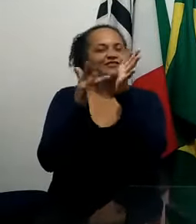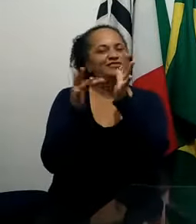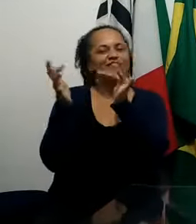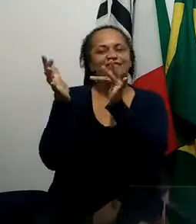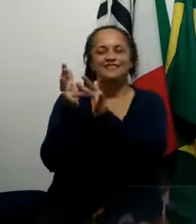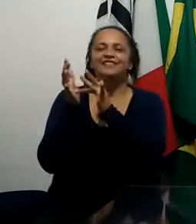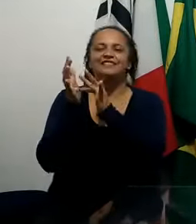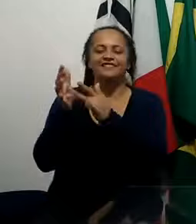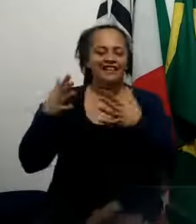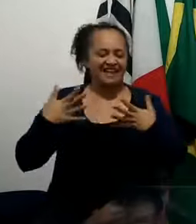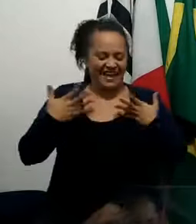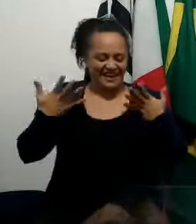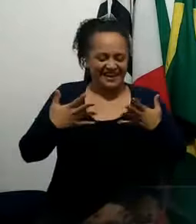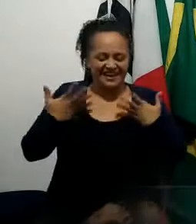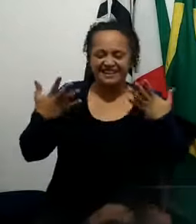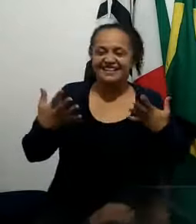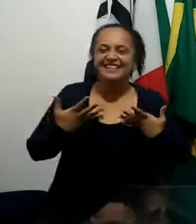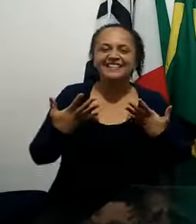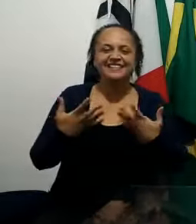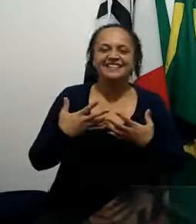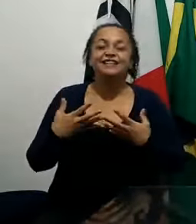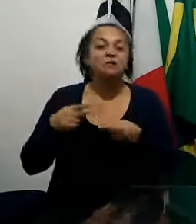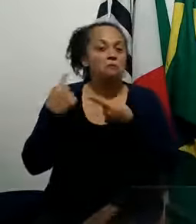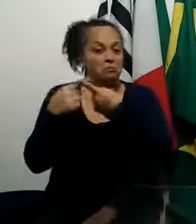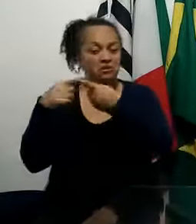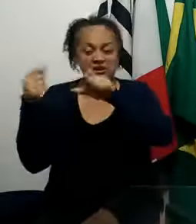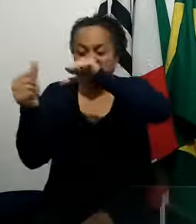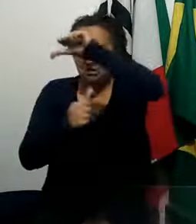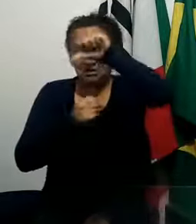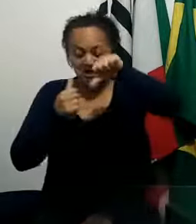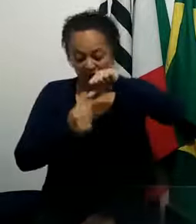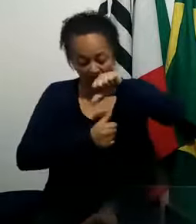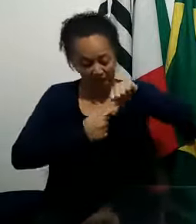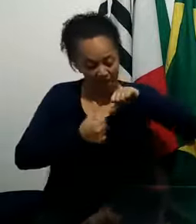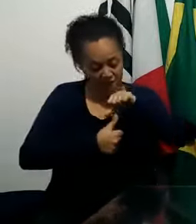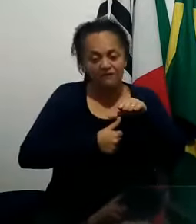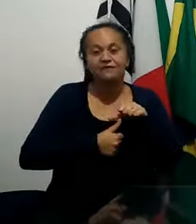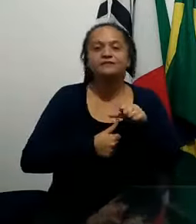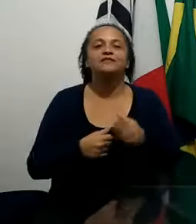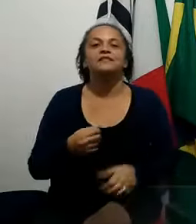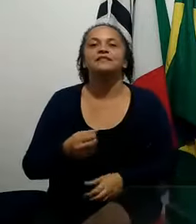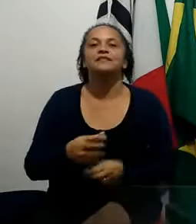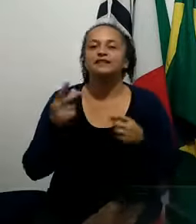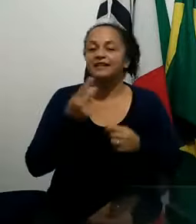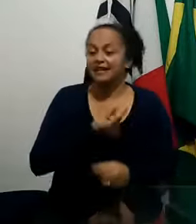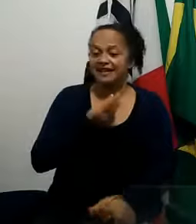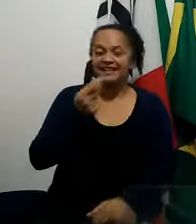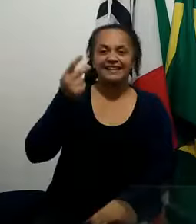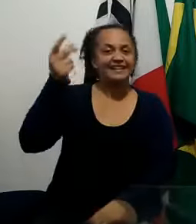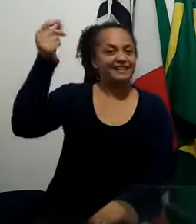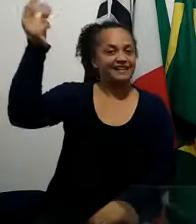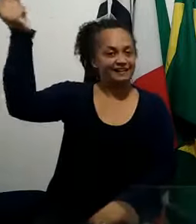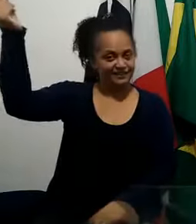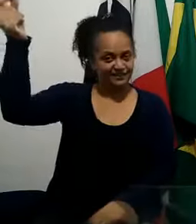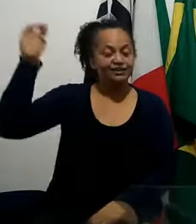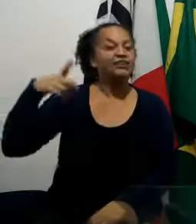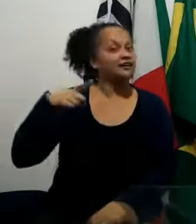se alegrando com um corpo novo, um corpo eterno, incorruptível, glorificado, e recebendo